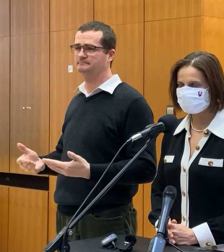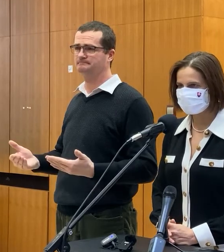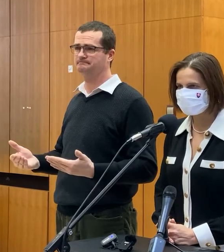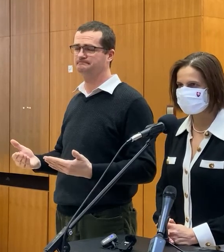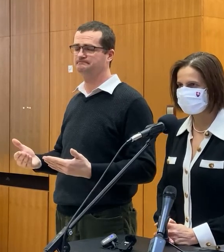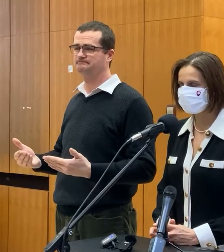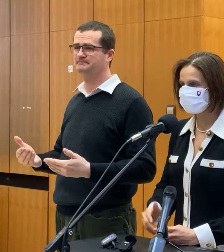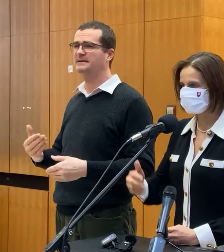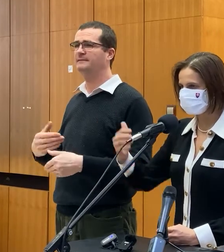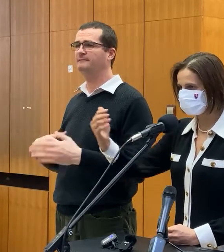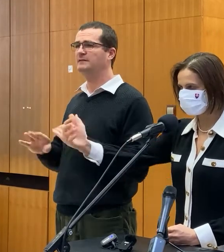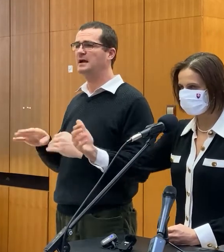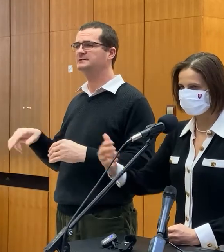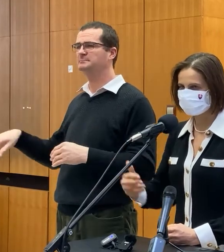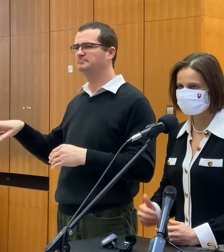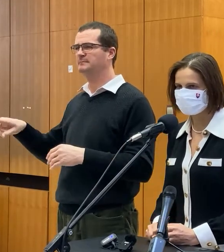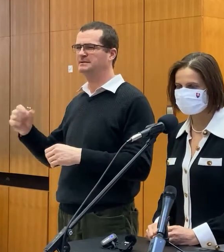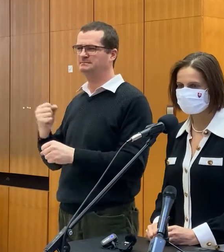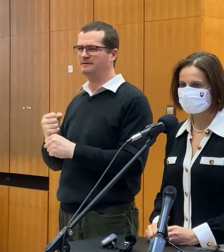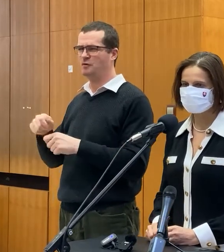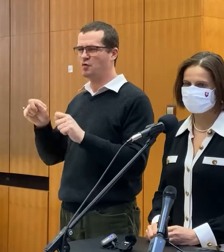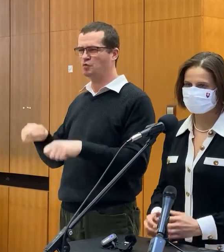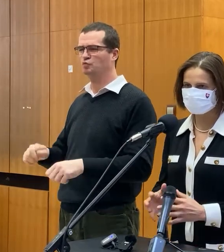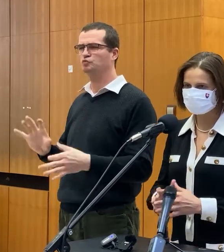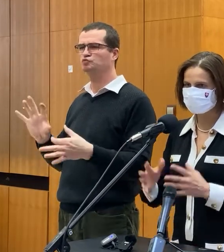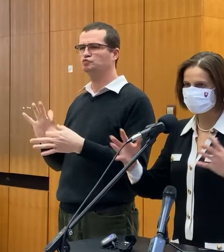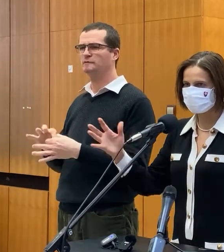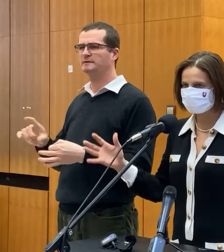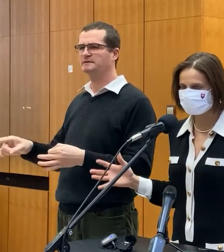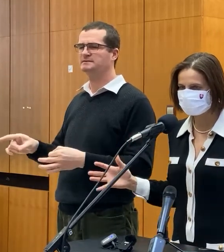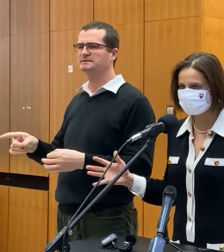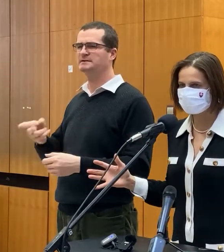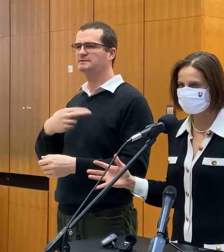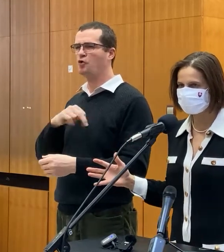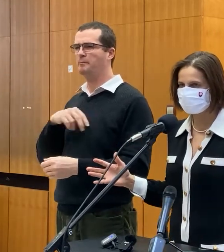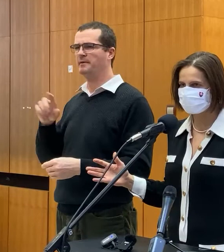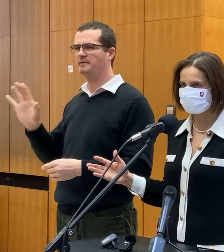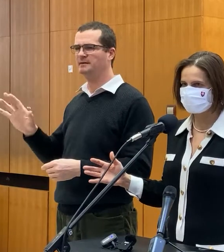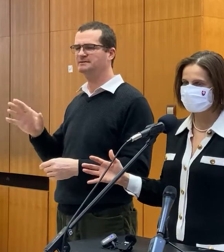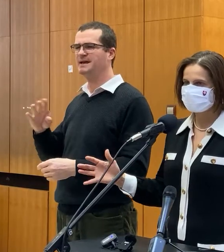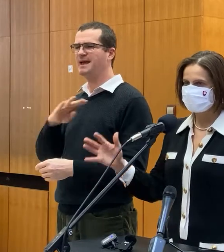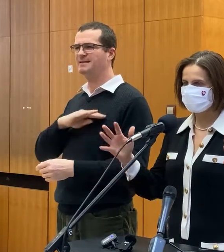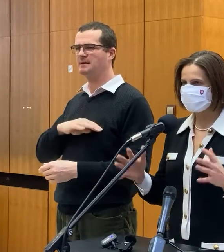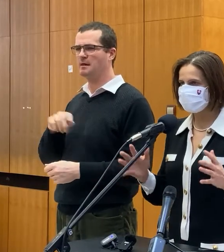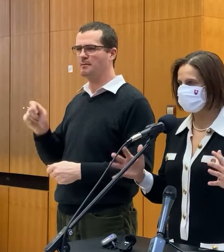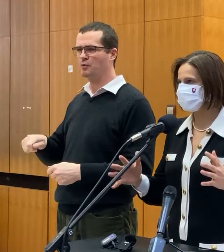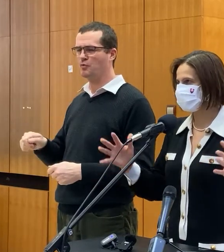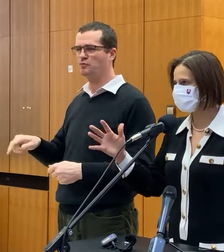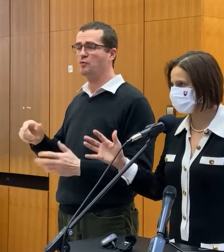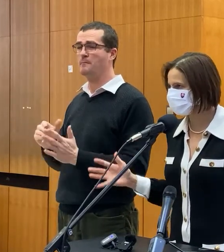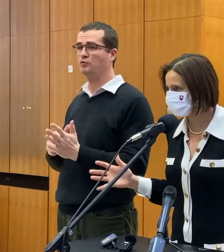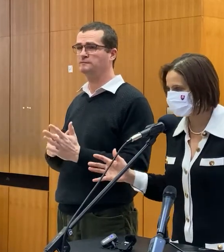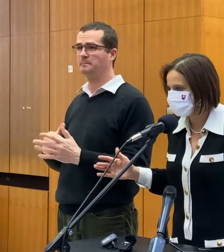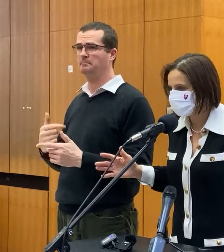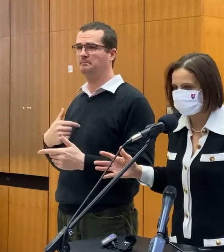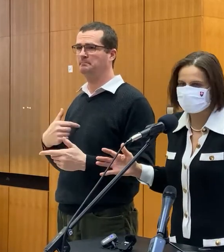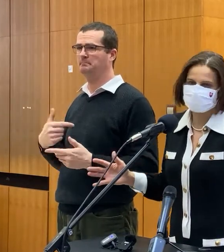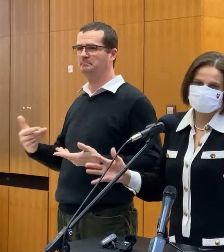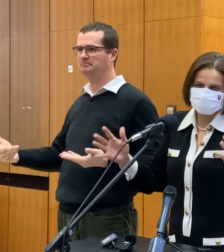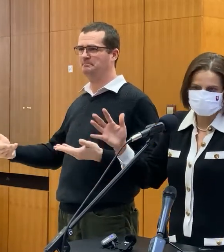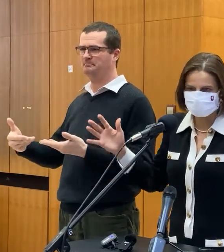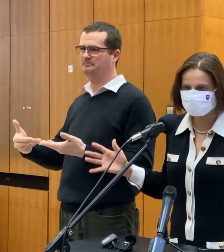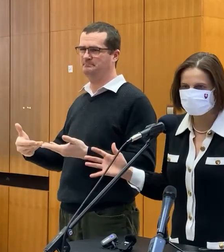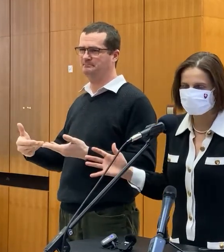s viacerými rozhodnutiami, osobitne s tými, ktoré práve súviseli aj s tou šírkou kompetencie generálneho prokurátora, aj využívaním sa nestotožňujem.